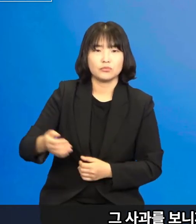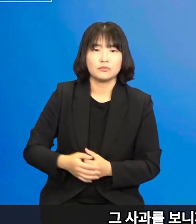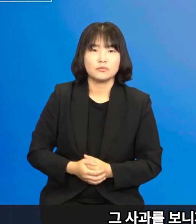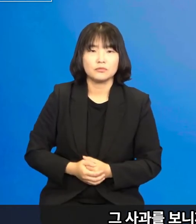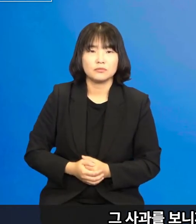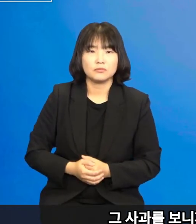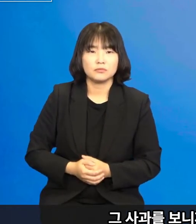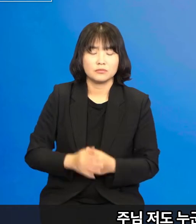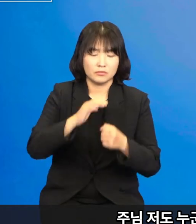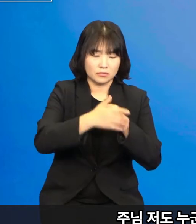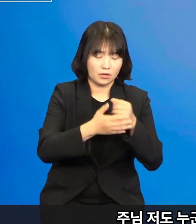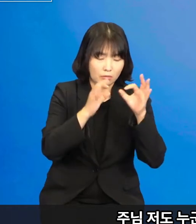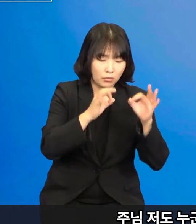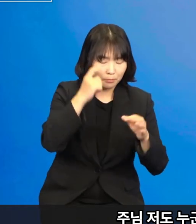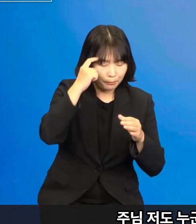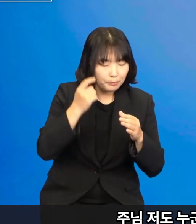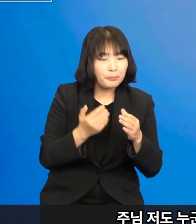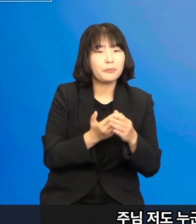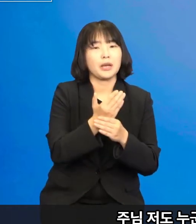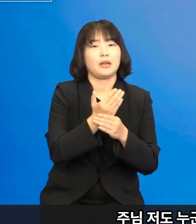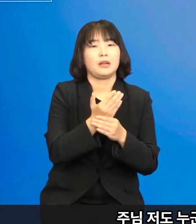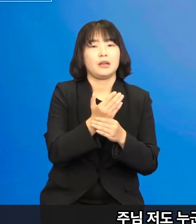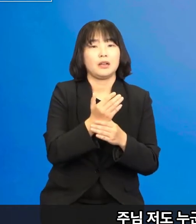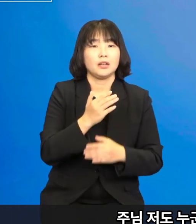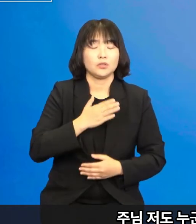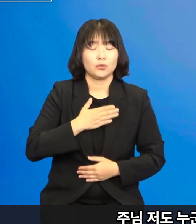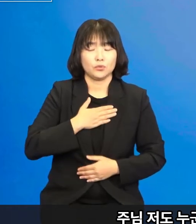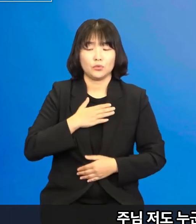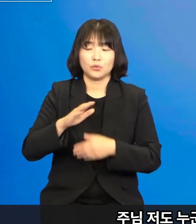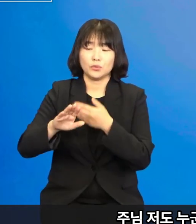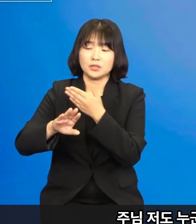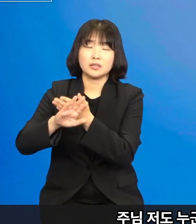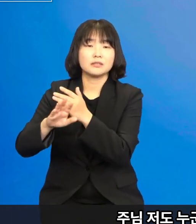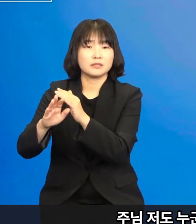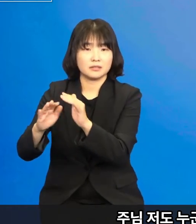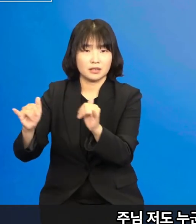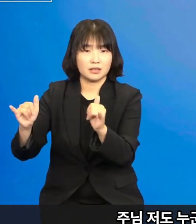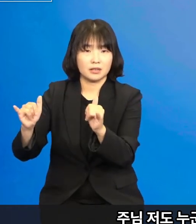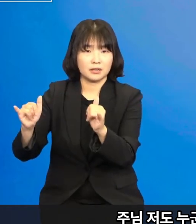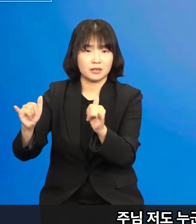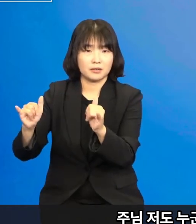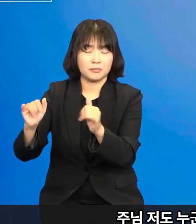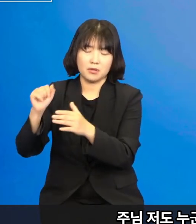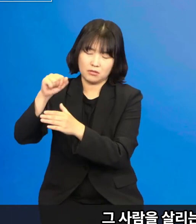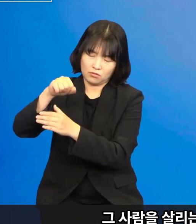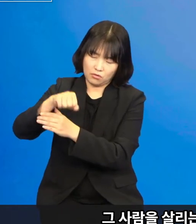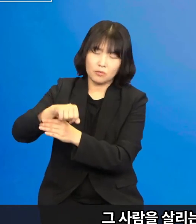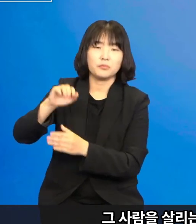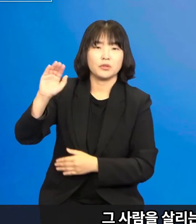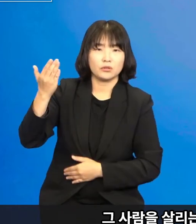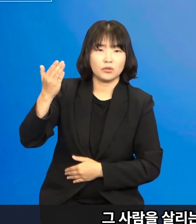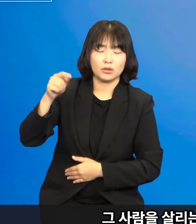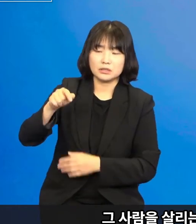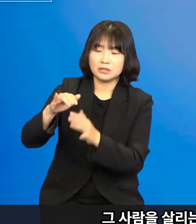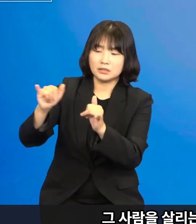그 생각이 들더라고요. 주님, 저도 누군가에게 열매가